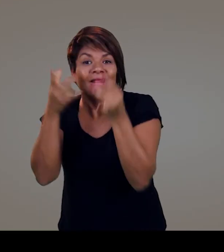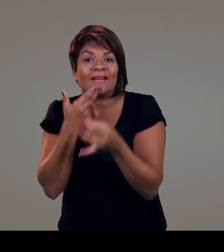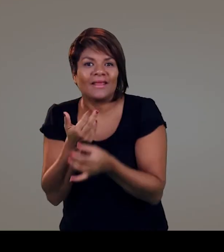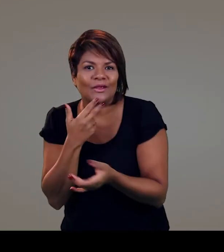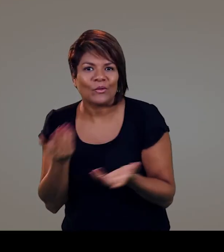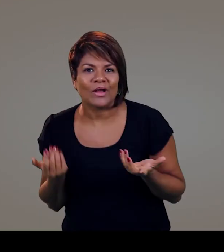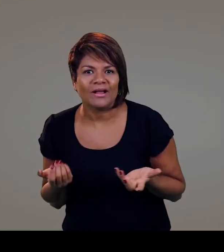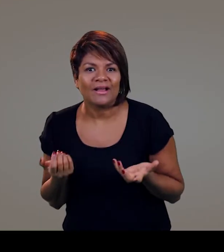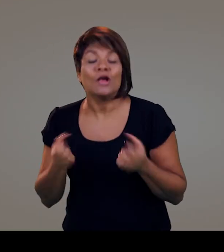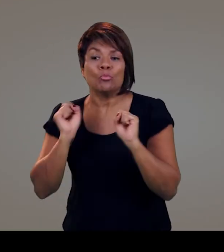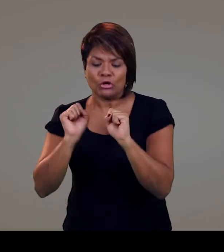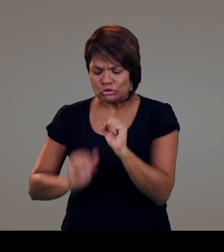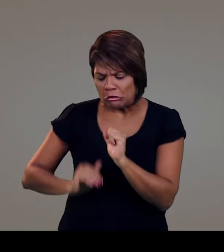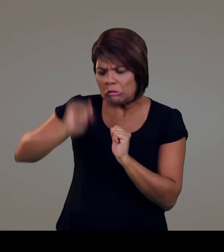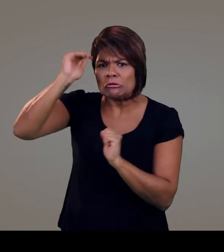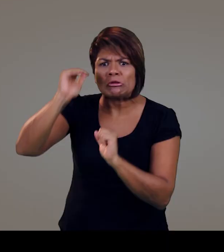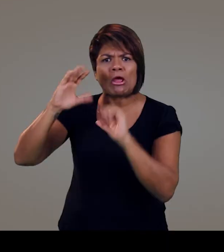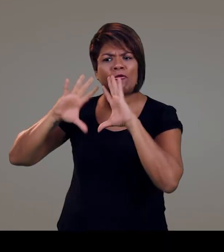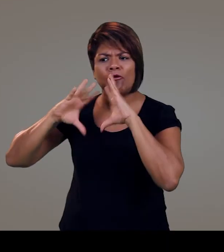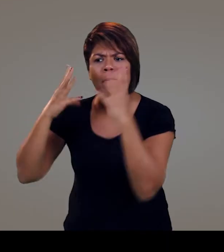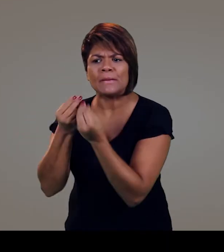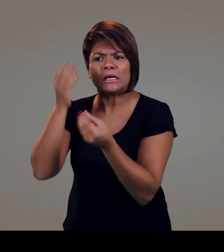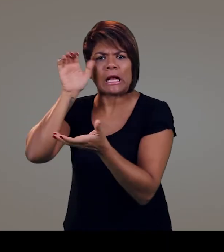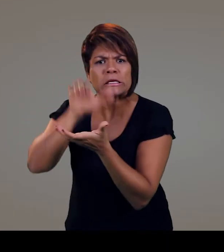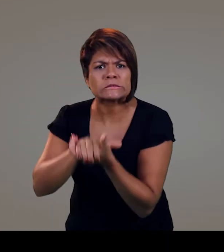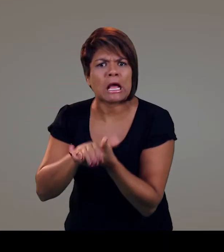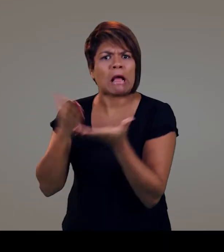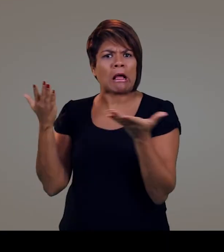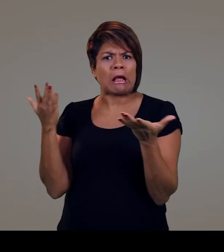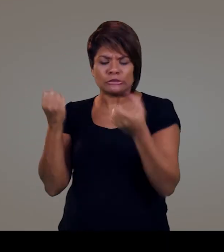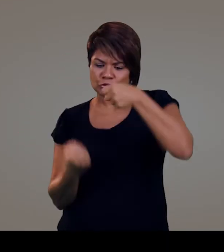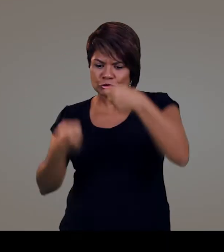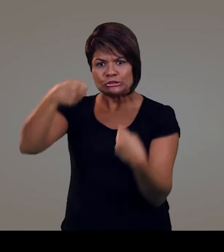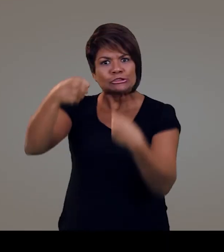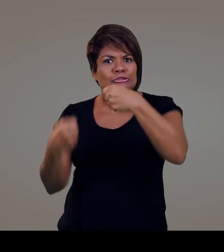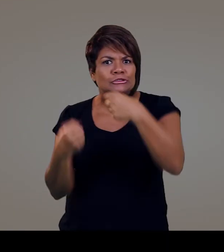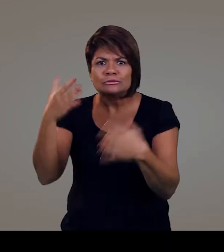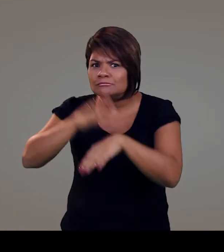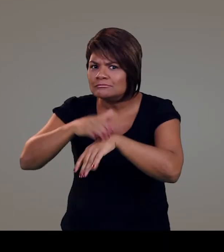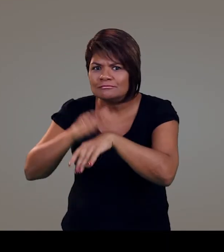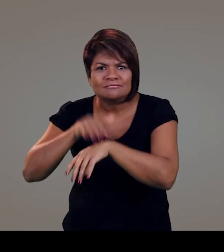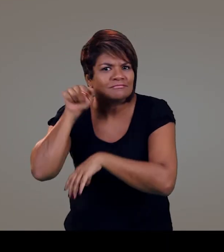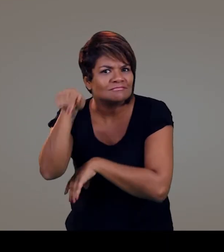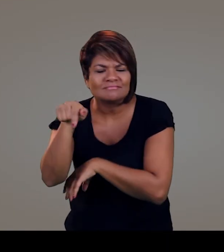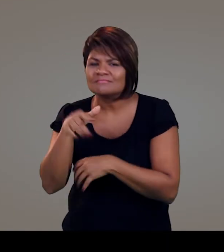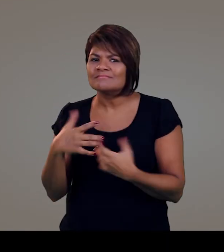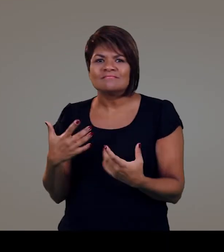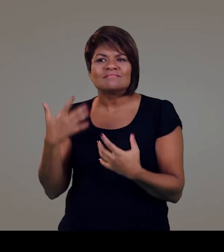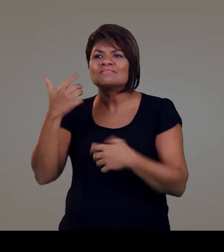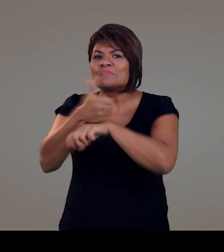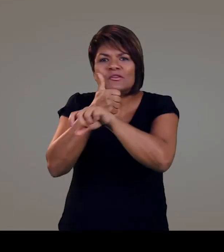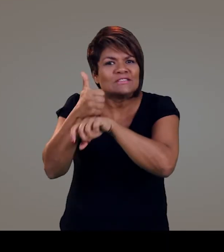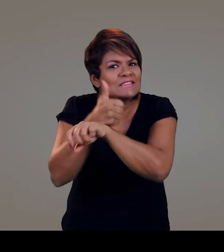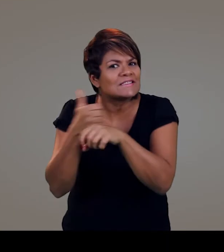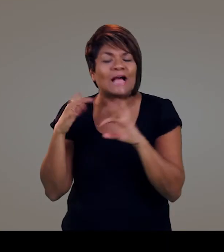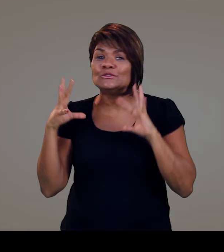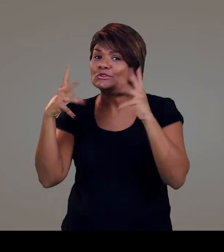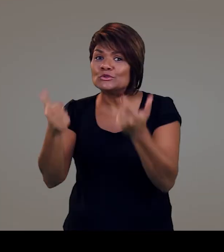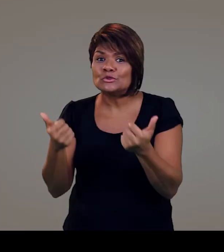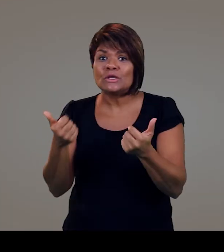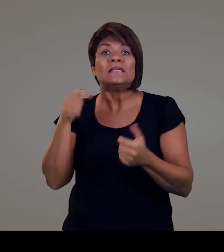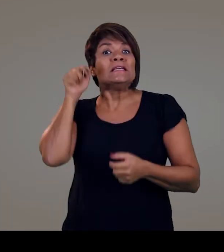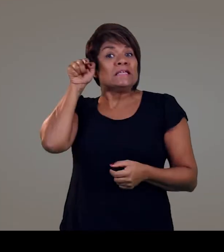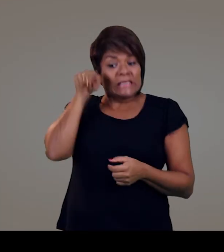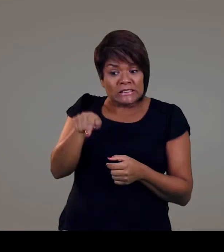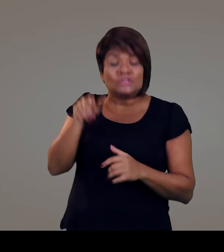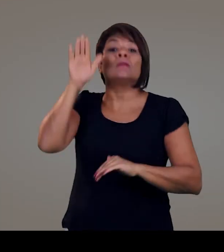ter família, casar, dirigir carro, ter profissão, né? E isso vai depender deste